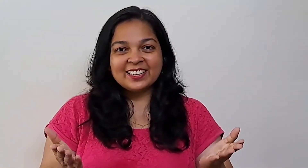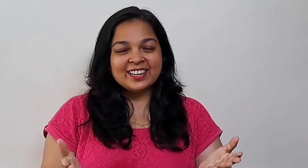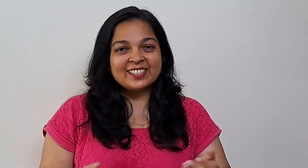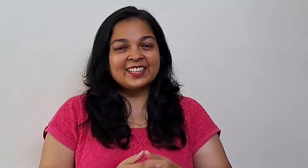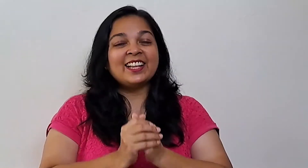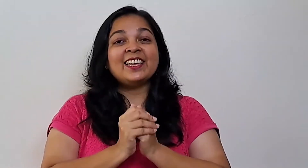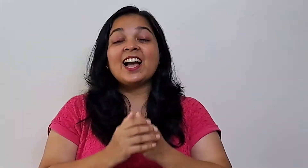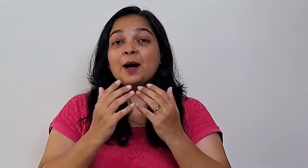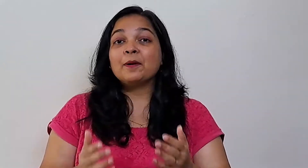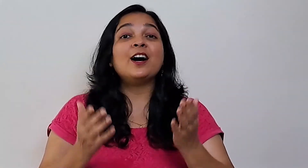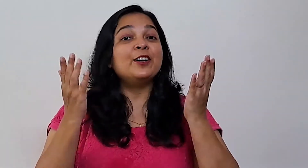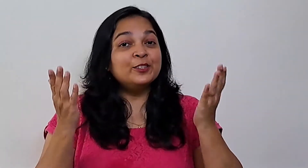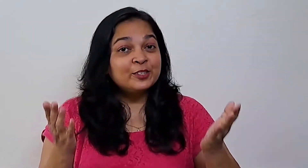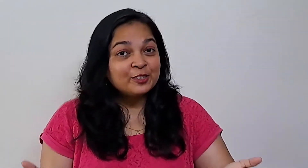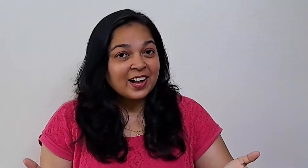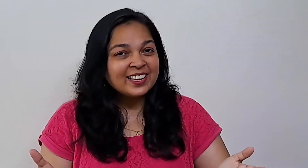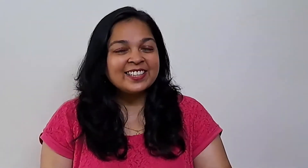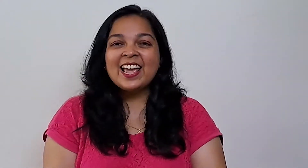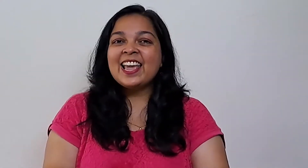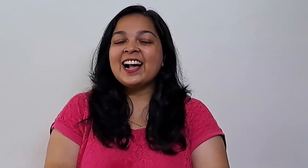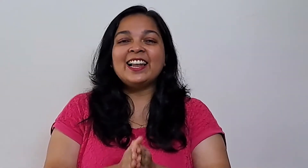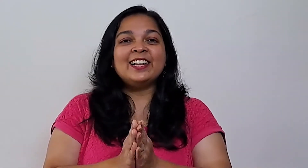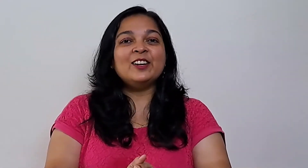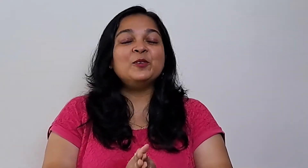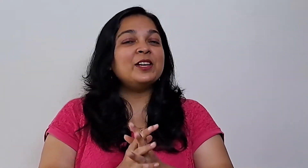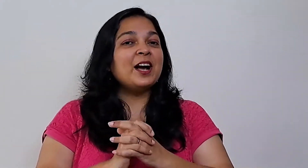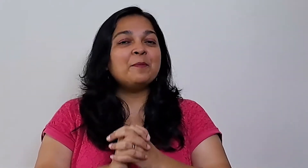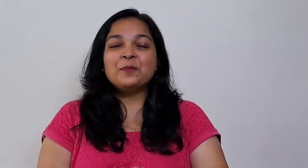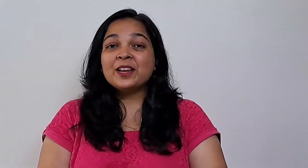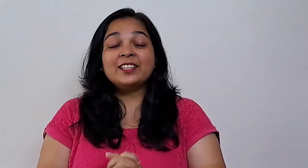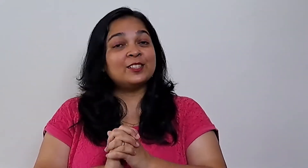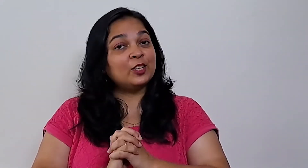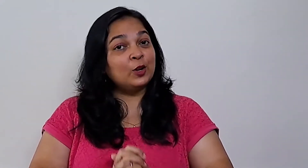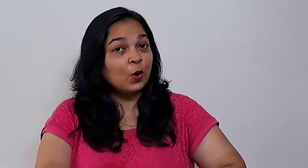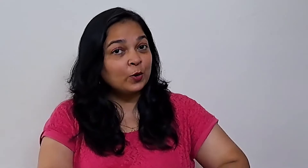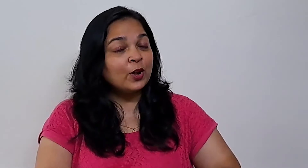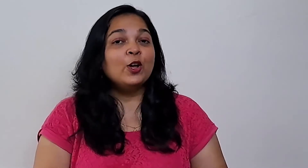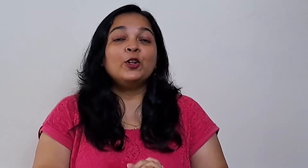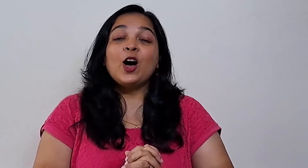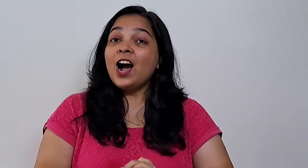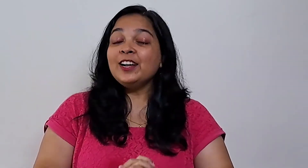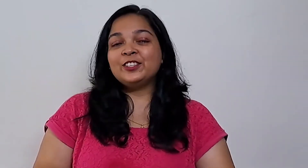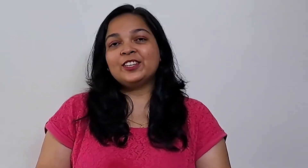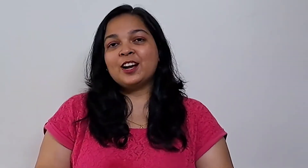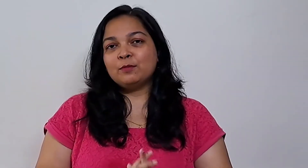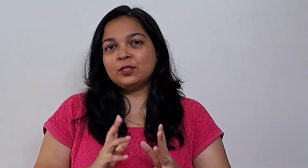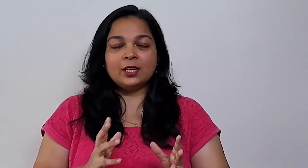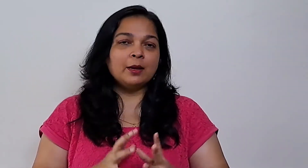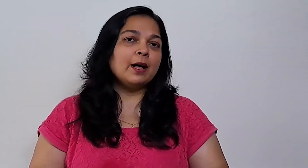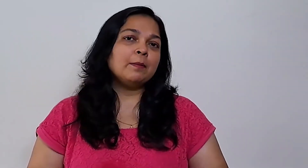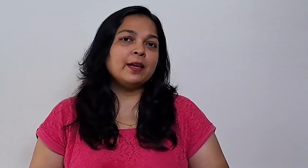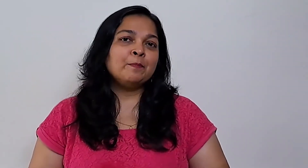ਕੇ ਉਹਨਾਂ ਨੂੰ ਕਵੋ ਤੁਹਾਡਾ ਸਵਾਗਤ ਹੈ, Hallelujah. Praise the Lord. ਅੱਜ ਆਪਾਂ